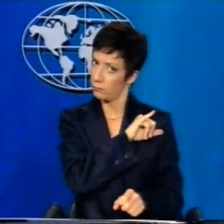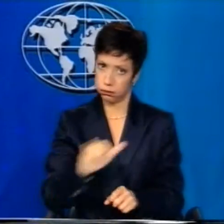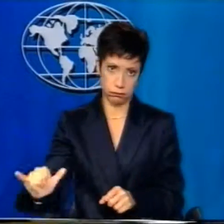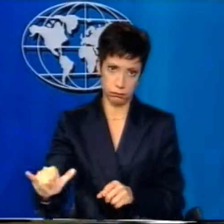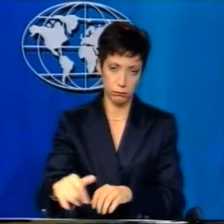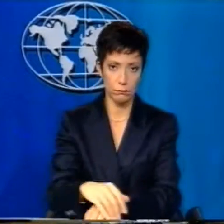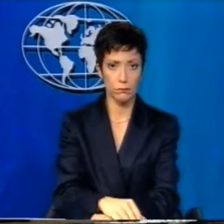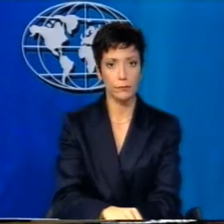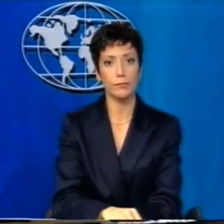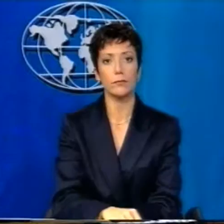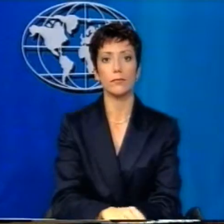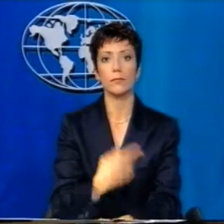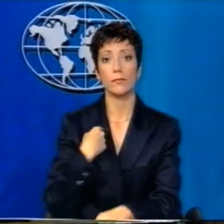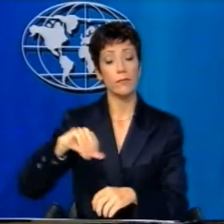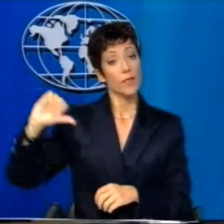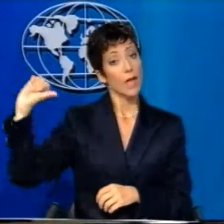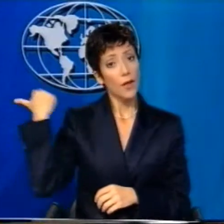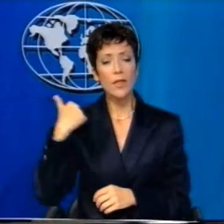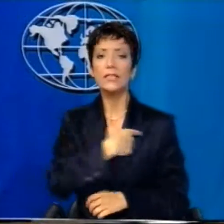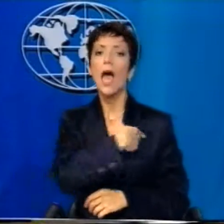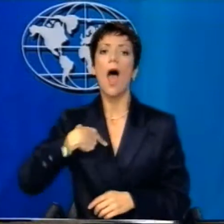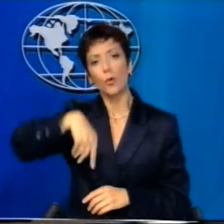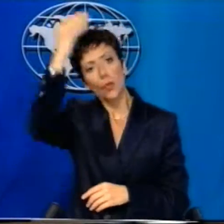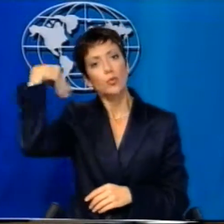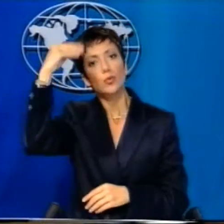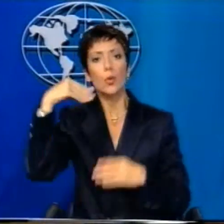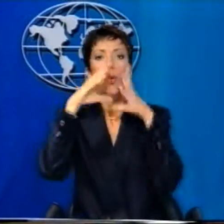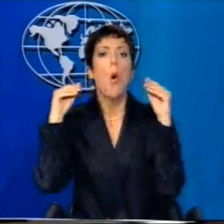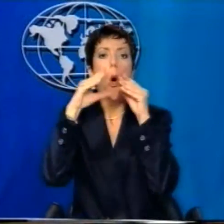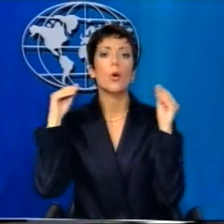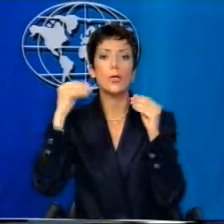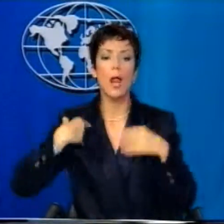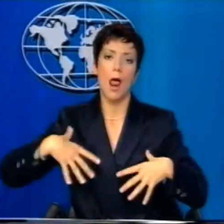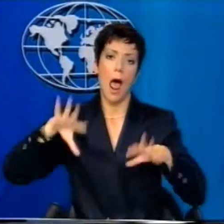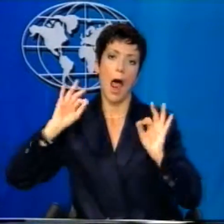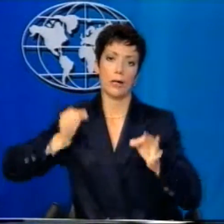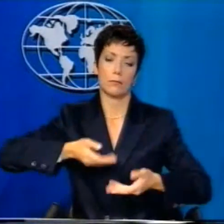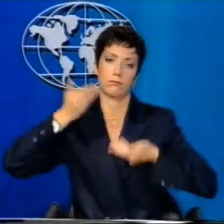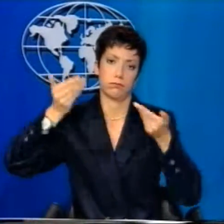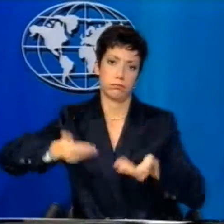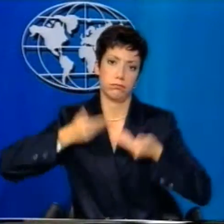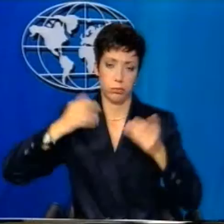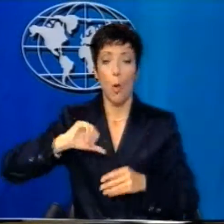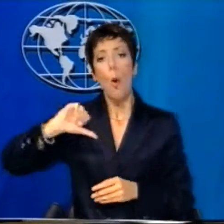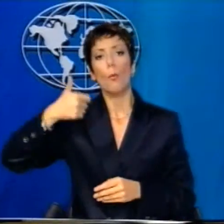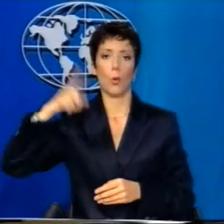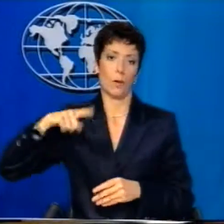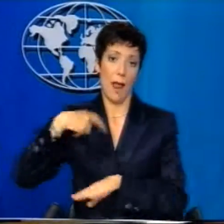Μέσα από ένα γυάλινο κλουβί, ο Αμπντουλάχ Χοτσαλάν, την πρώτη ημέρα εχθές της δίκης του, στο νησί Ιμραλή, προκάλεσε